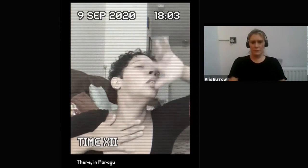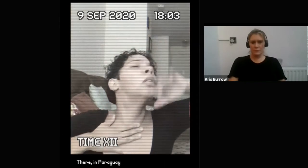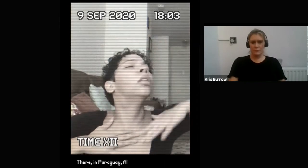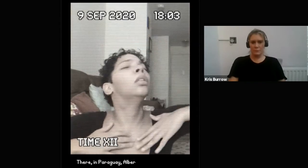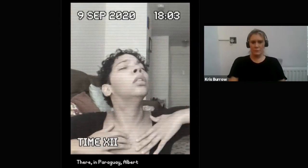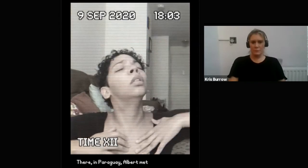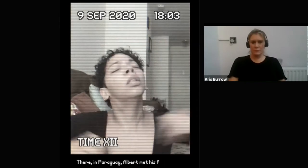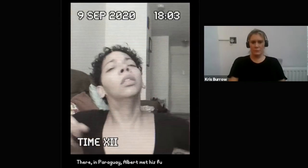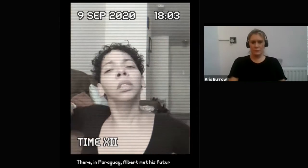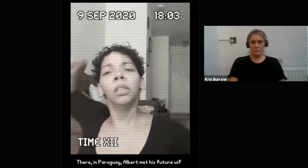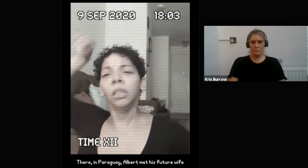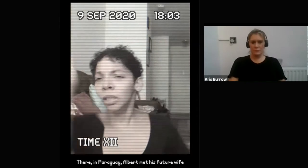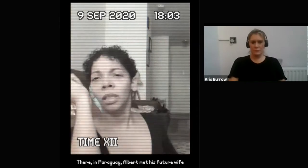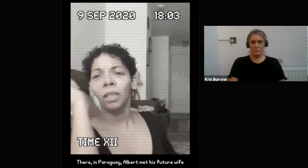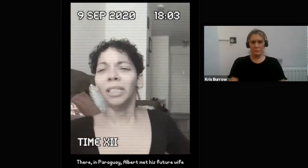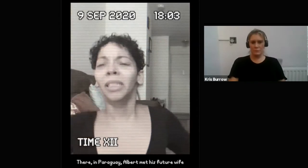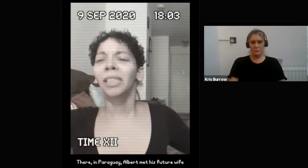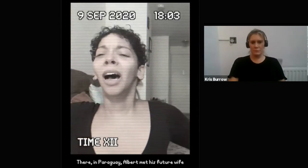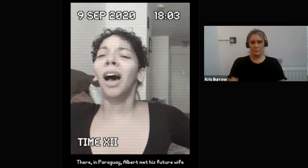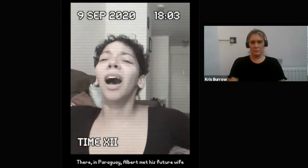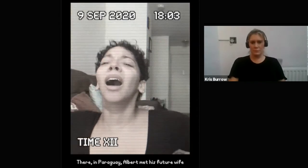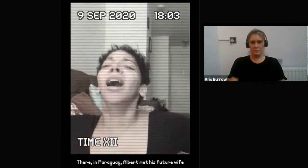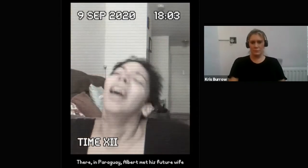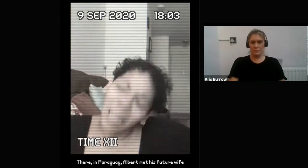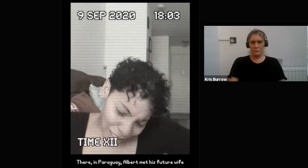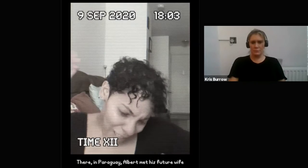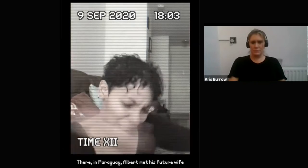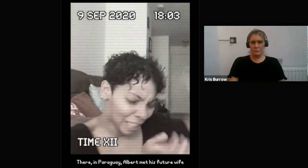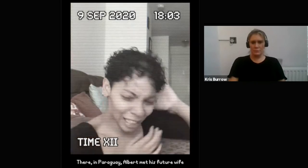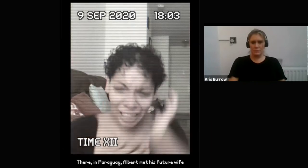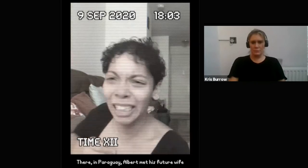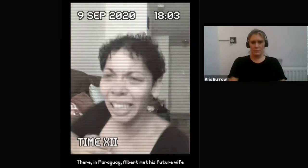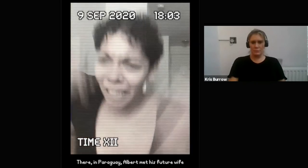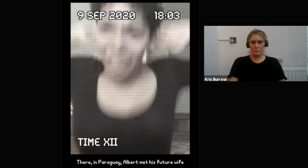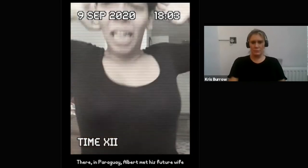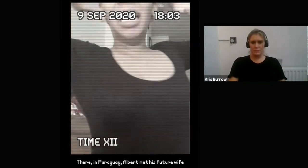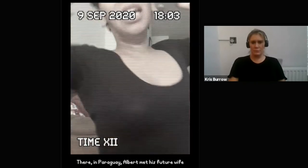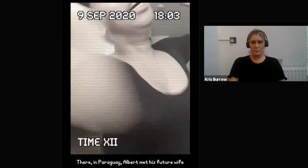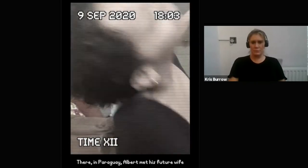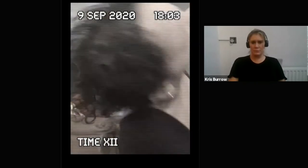Allá, en Paraguay, Albert encontró a su futura esposa,